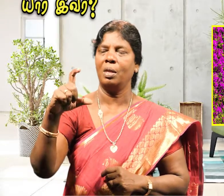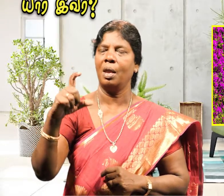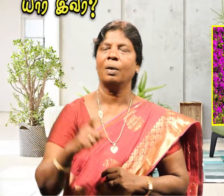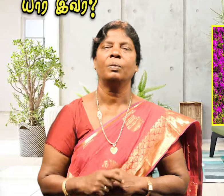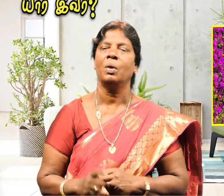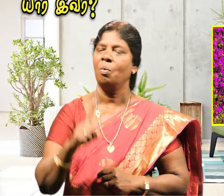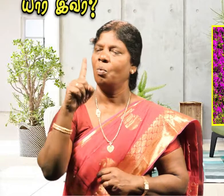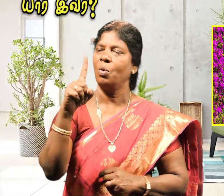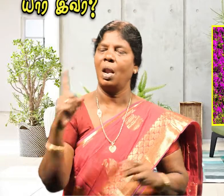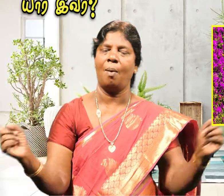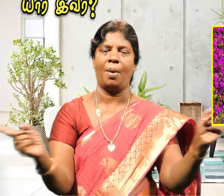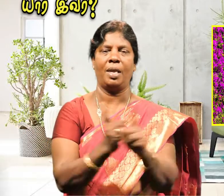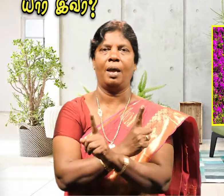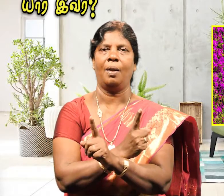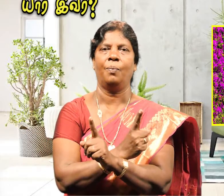2 கொரிந்தியர் புத்தகத்தில்